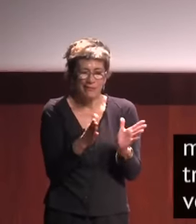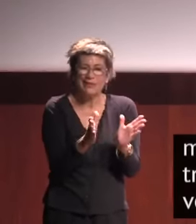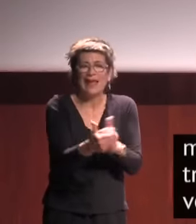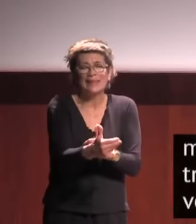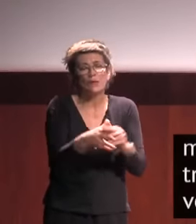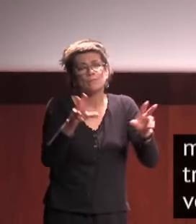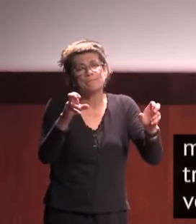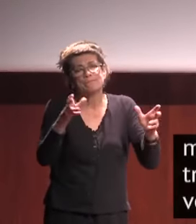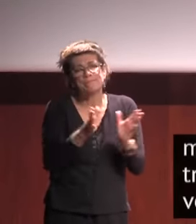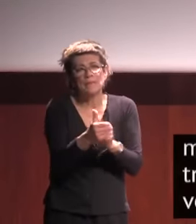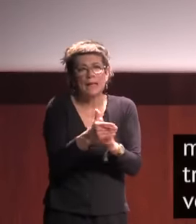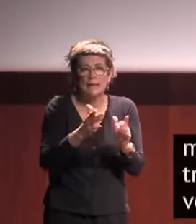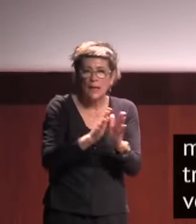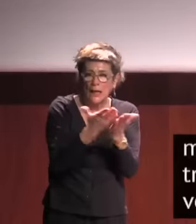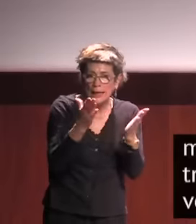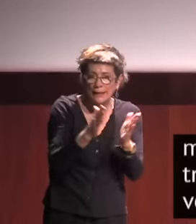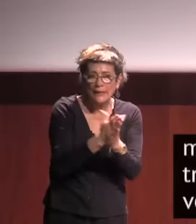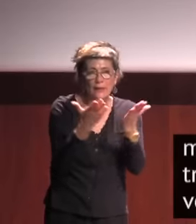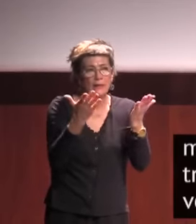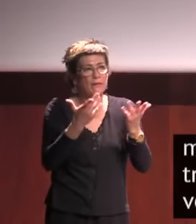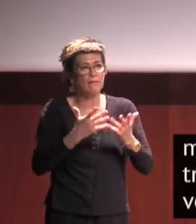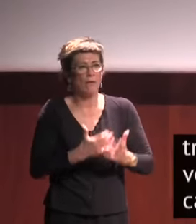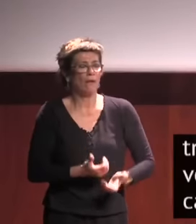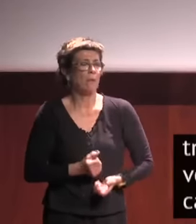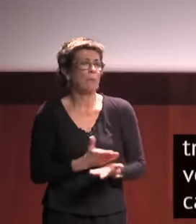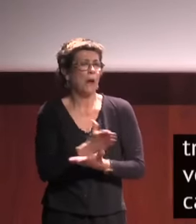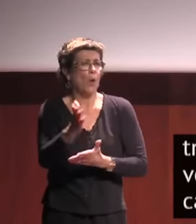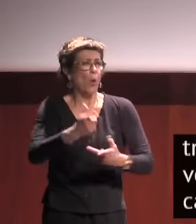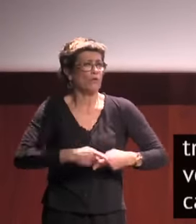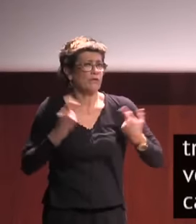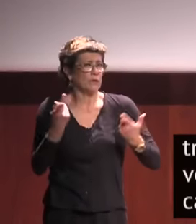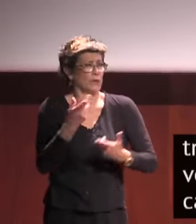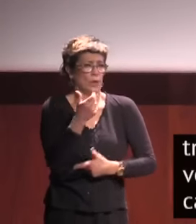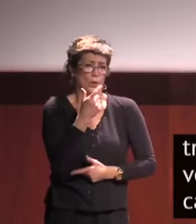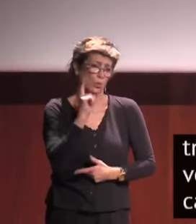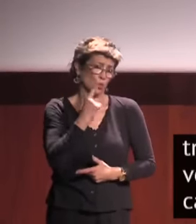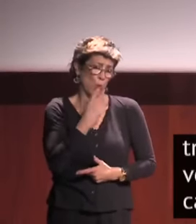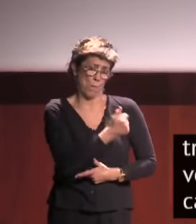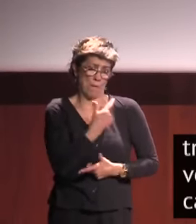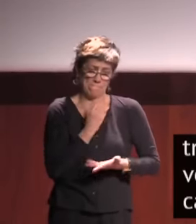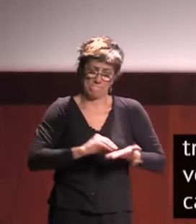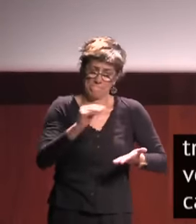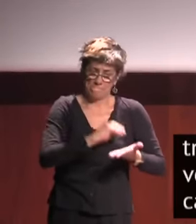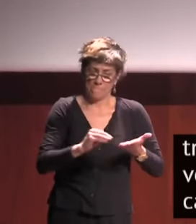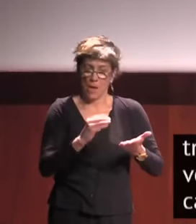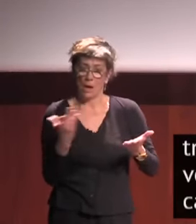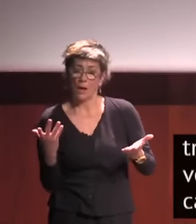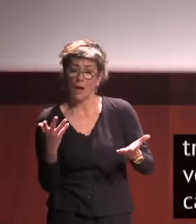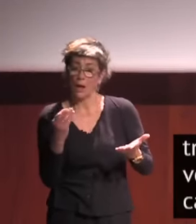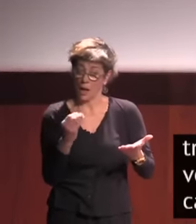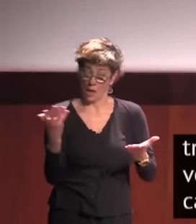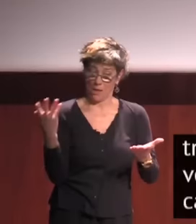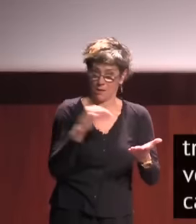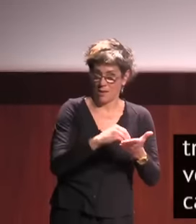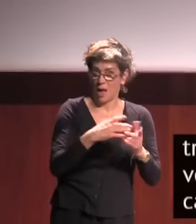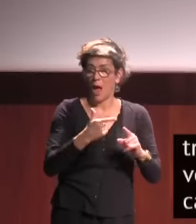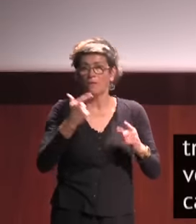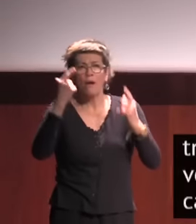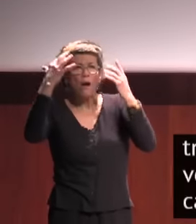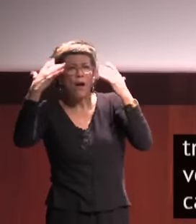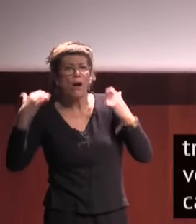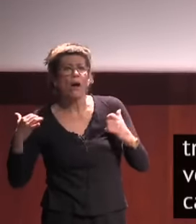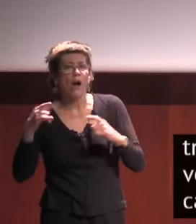catégorie d'ouvrages que sont les autobiographies de sourds, en mettant l'intervention d'Andrea Benvenuto en regard avec